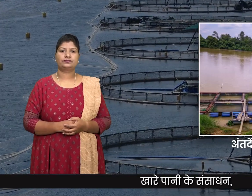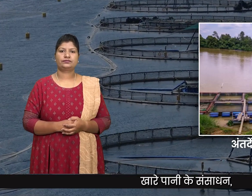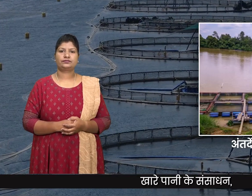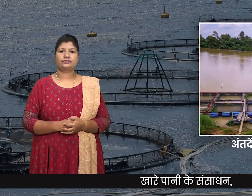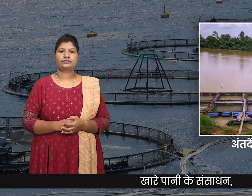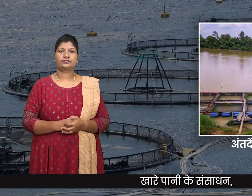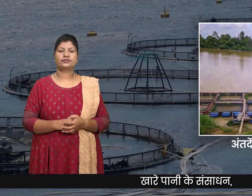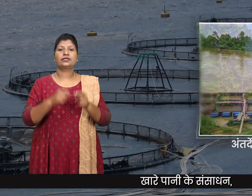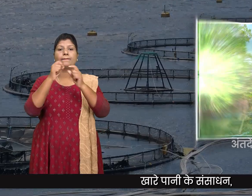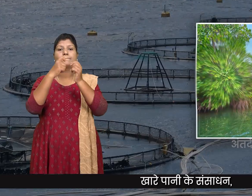खारे पानी के संसाधन,